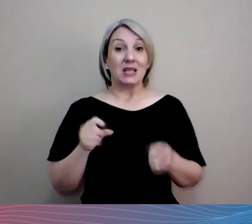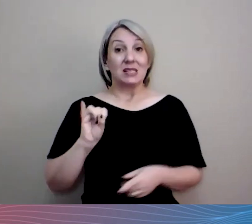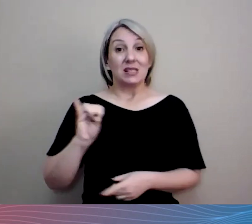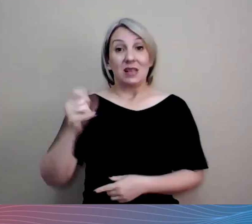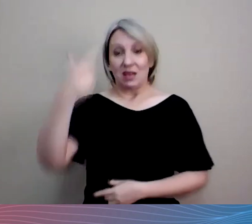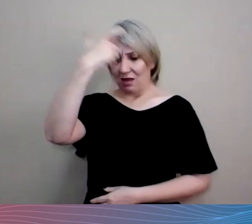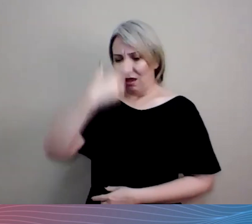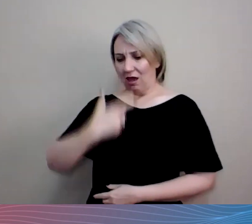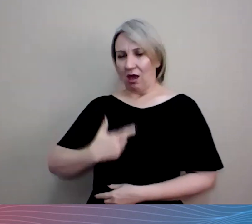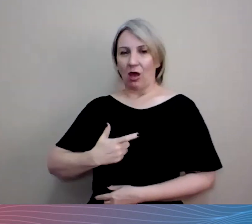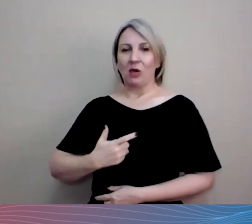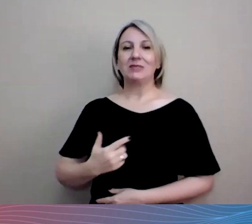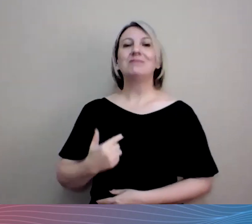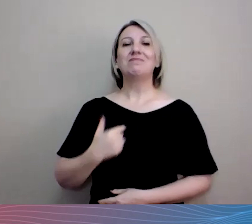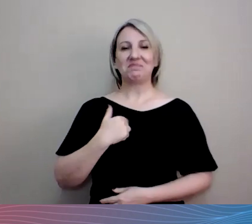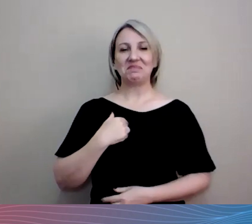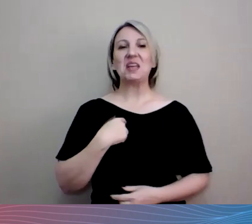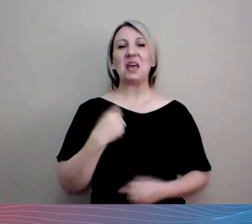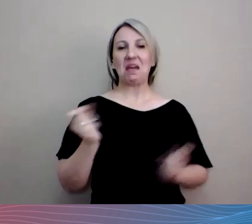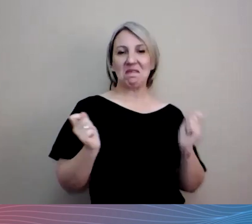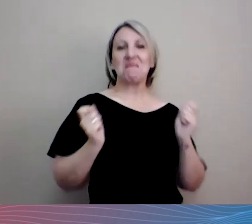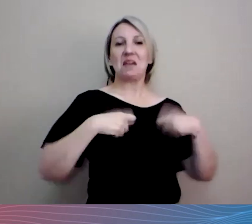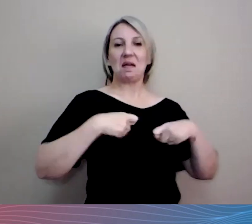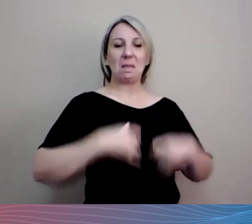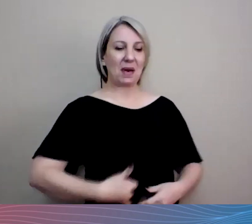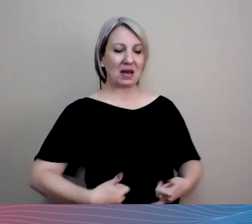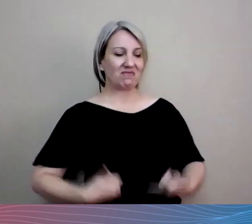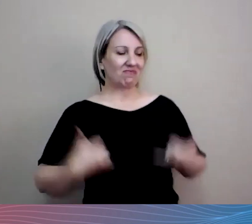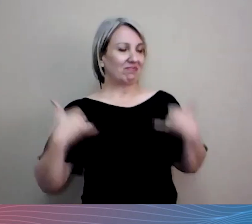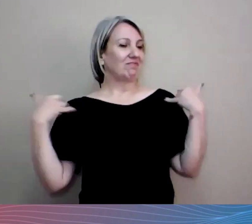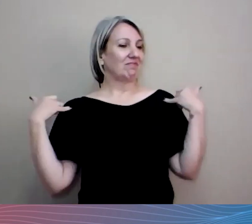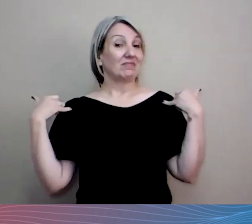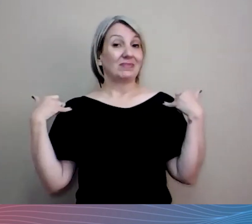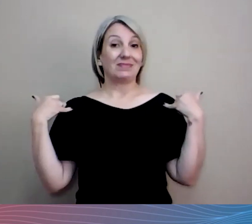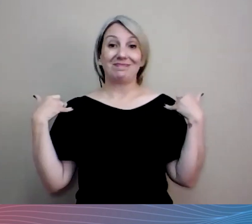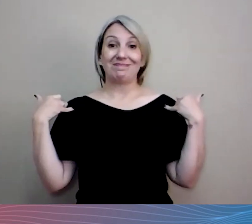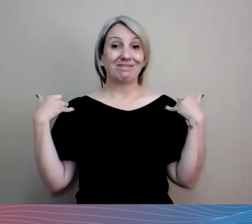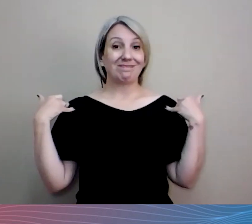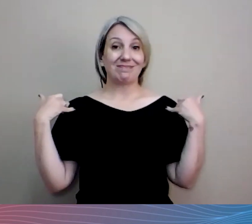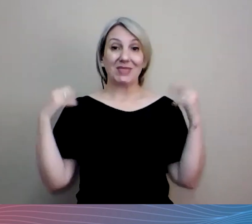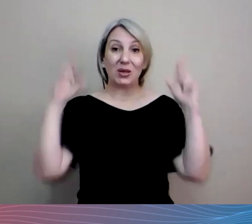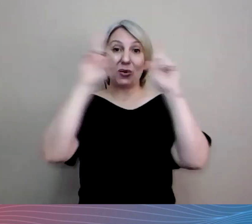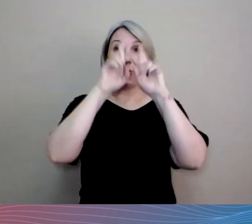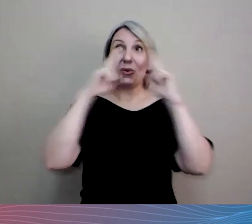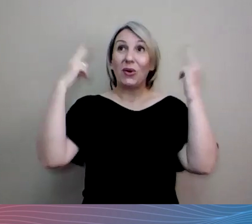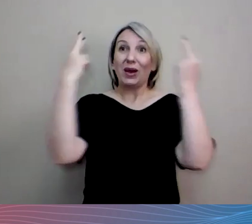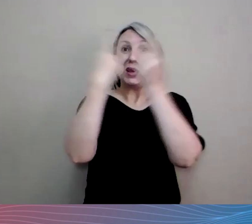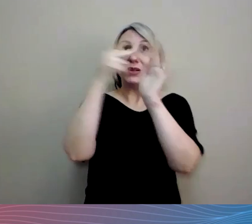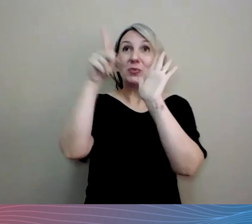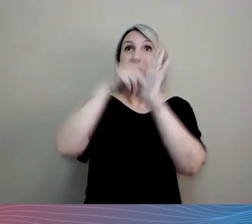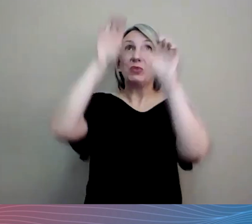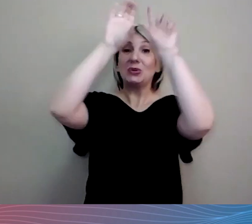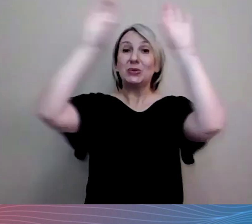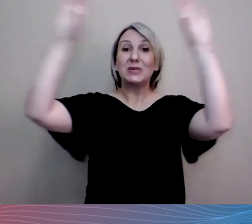reino dos céus é dos pobres em espírito. Então, que é ser humilde? Ser humilde, irmãos, é você